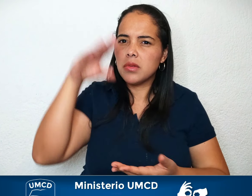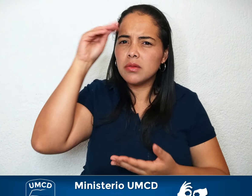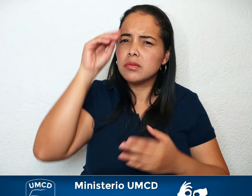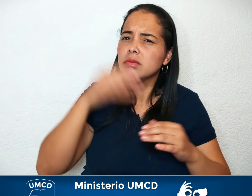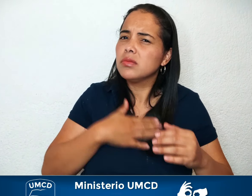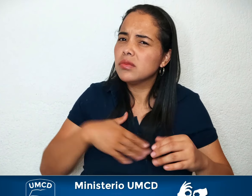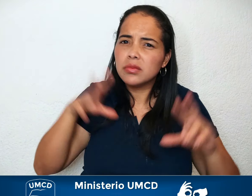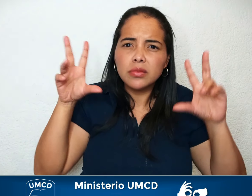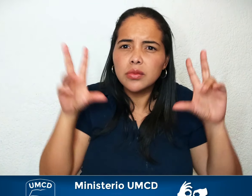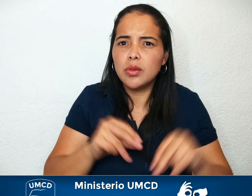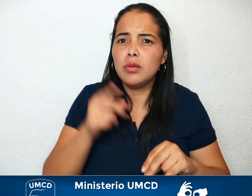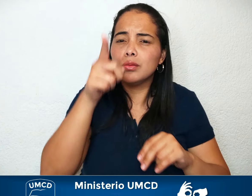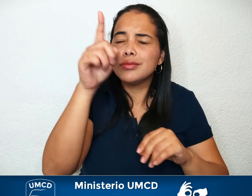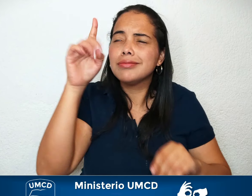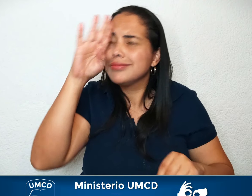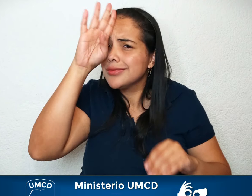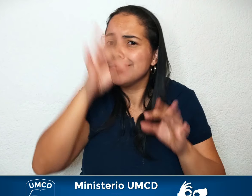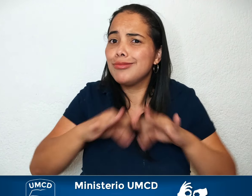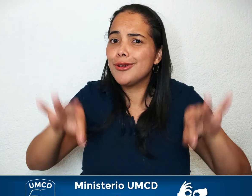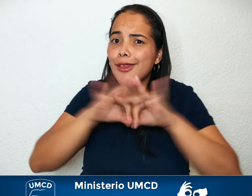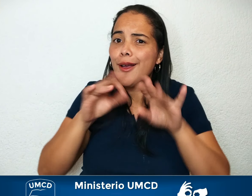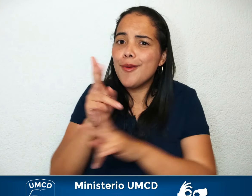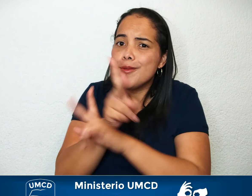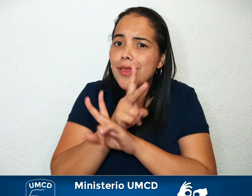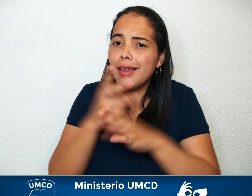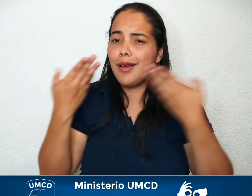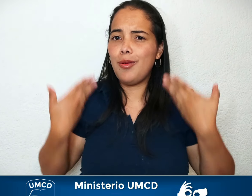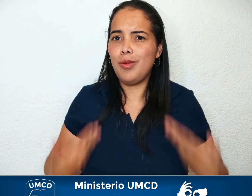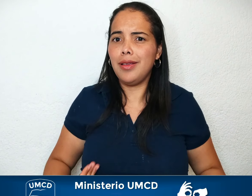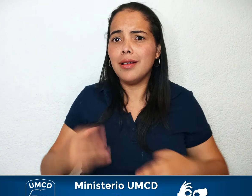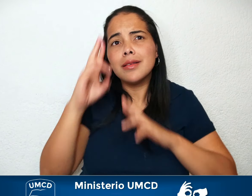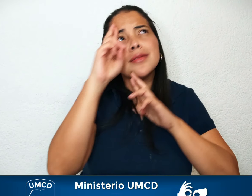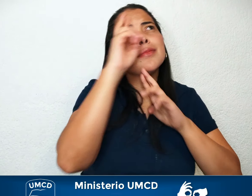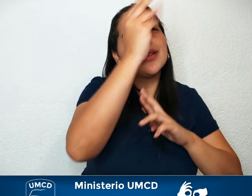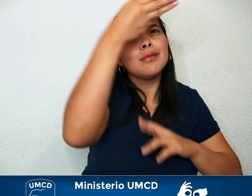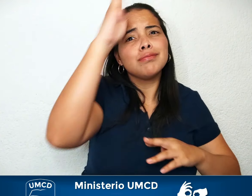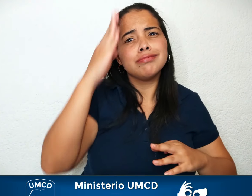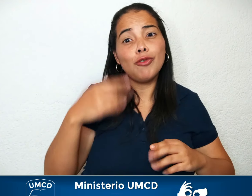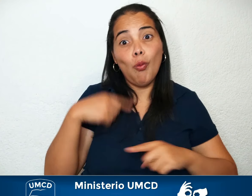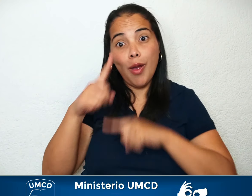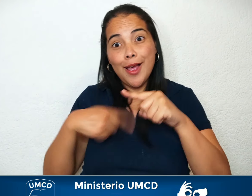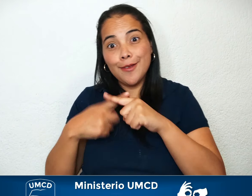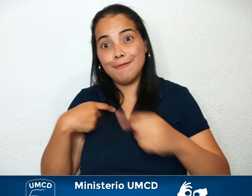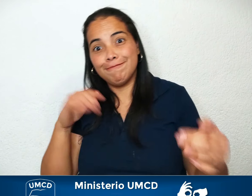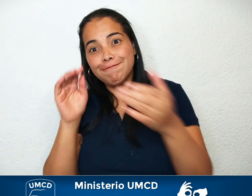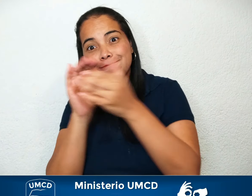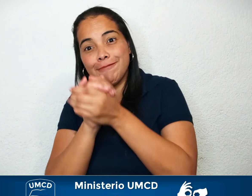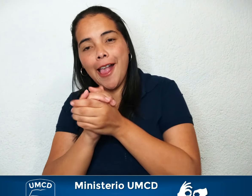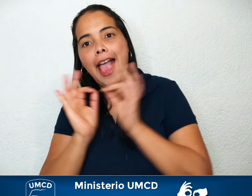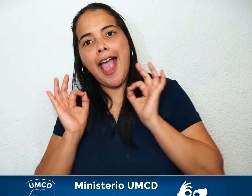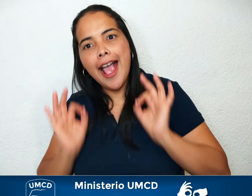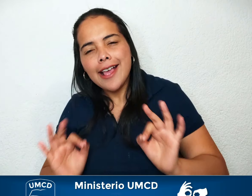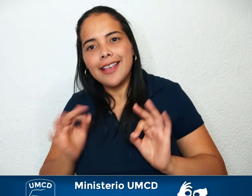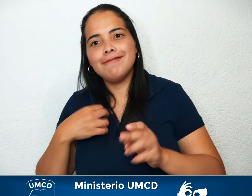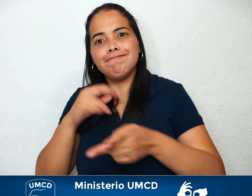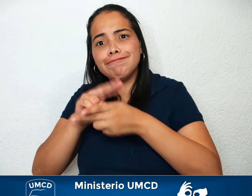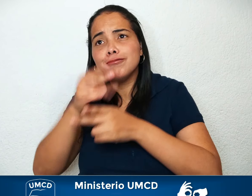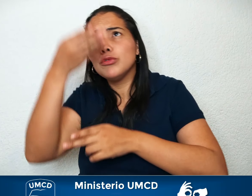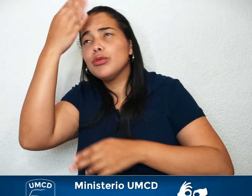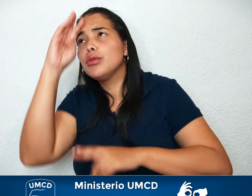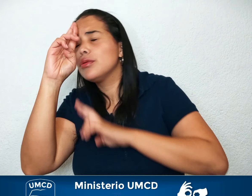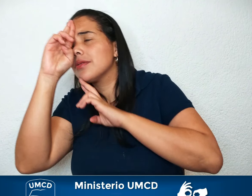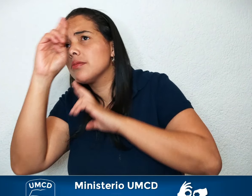alto el nivel de la santidad de la iglesia. Tenemos que honrar a Cristo en medio de la iglesia y nosotros somos